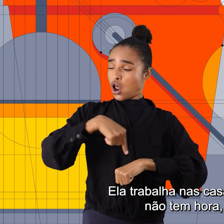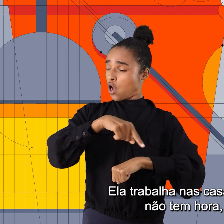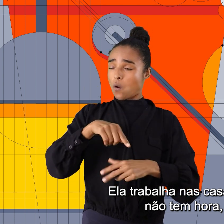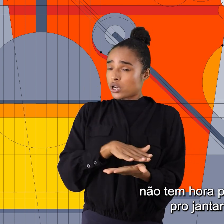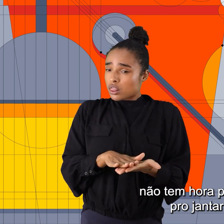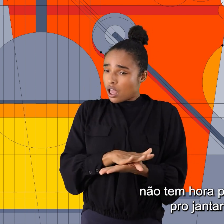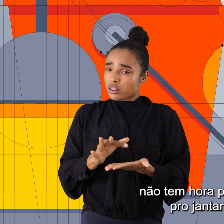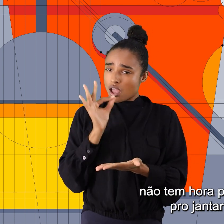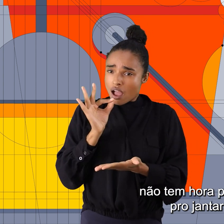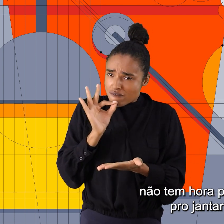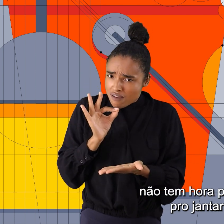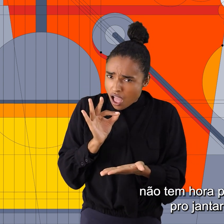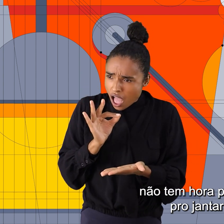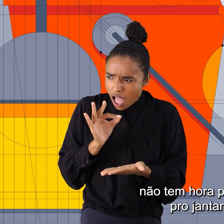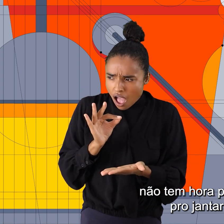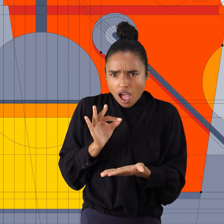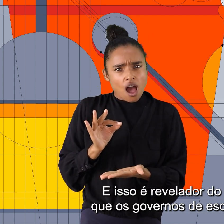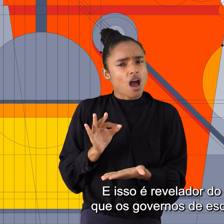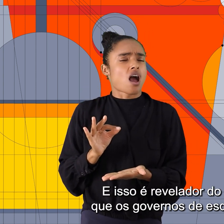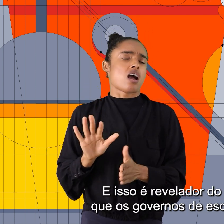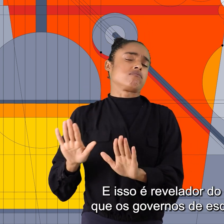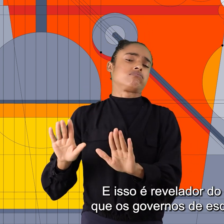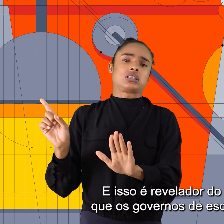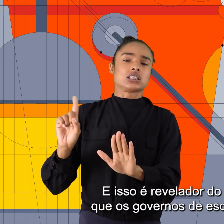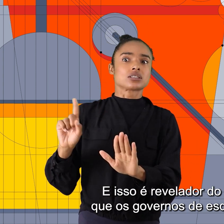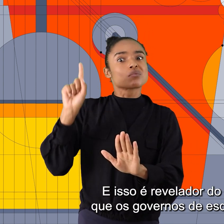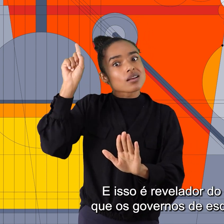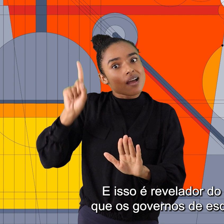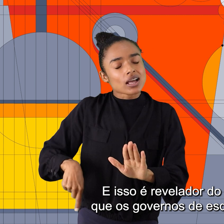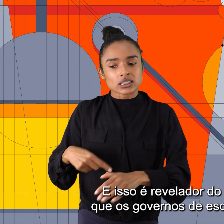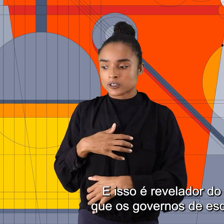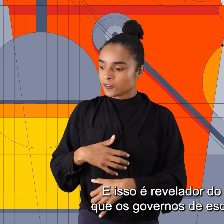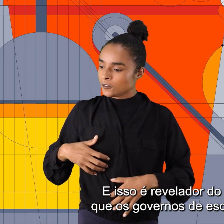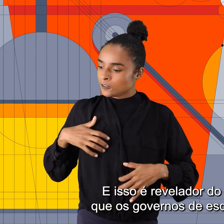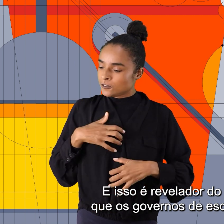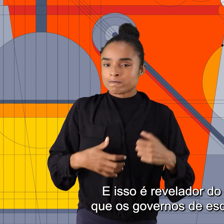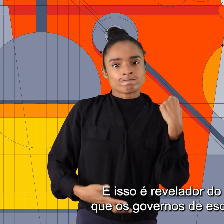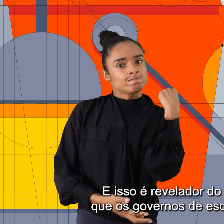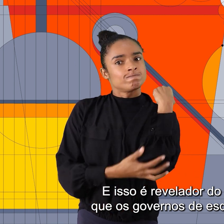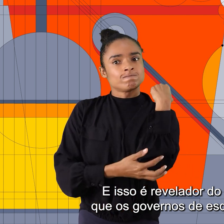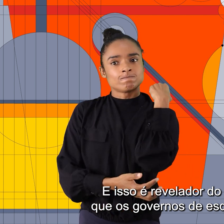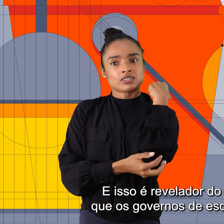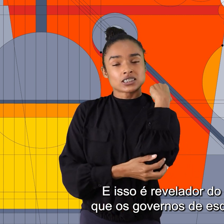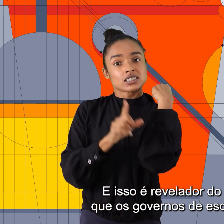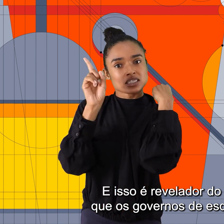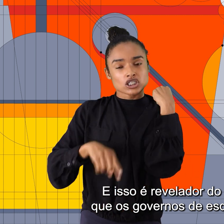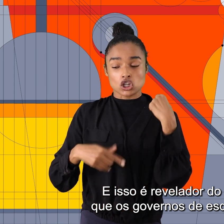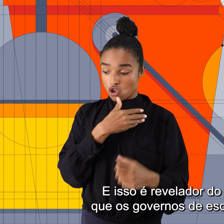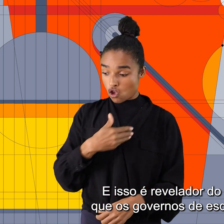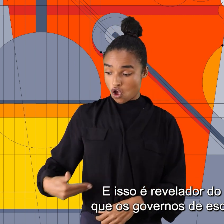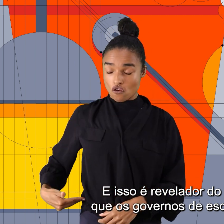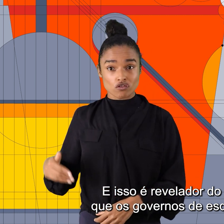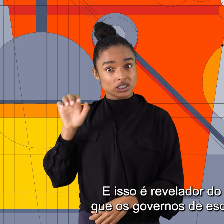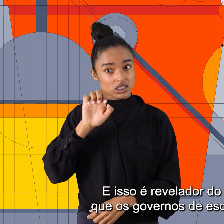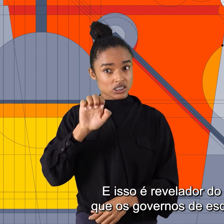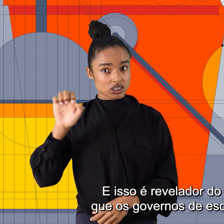Não tem hora, gente. Não tem hora para o café, para o jantar. E isso é revelador do ressentimento que os governos